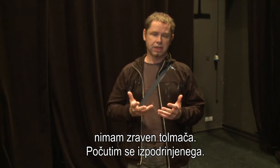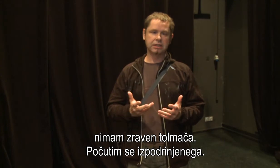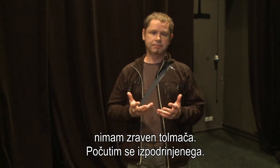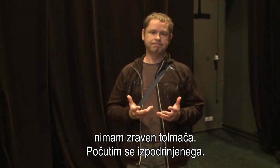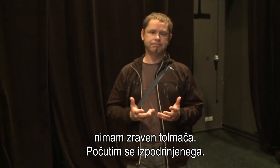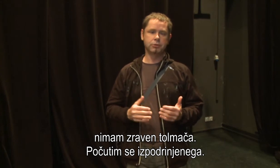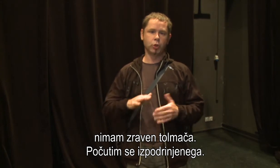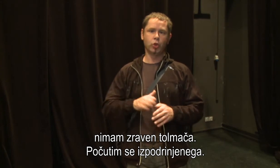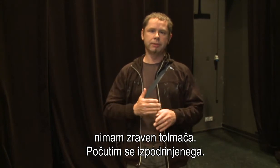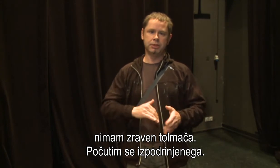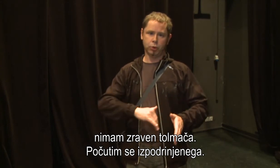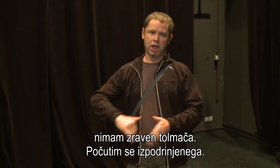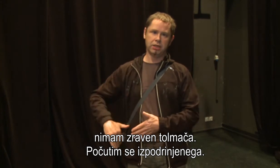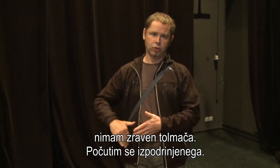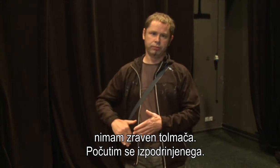res počutim izpodrinjeno.